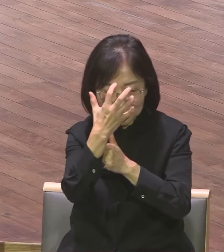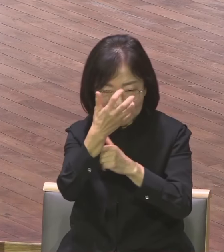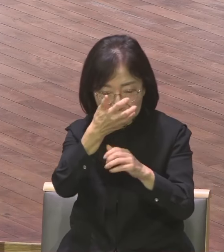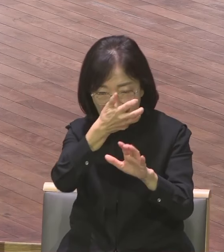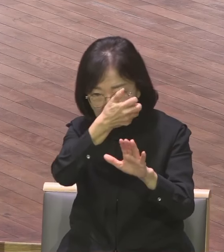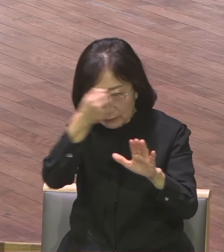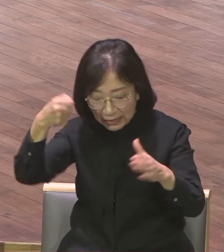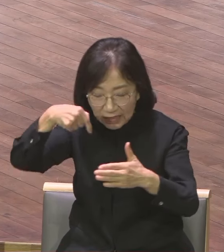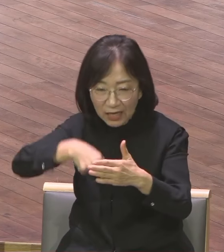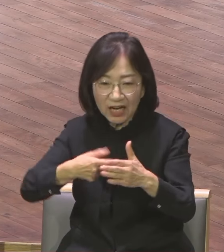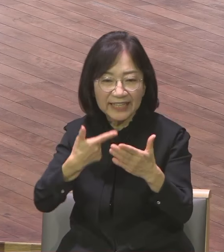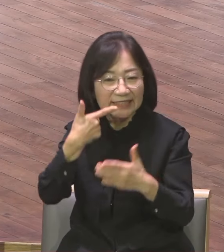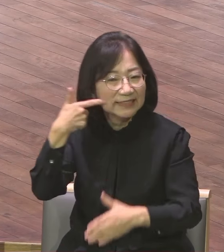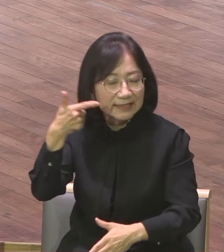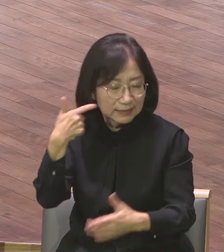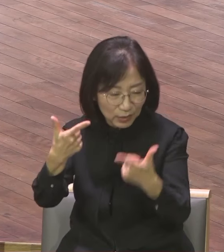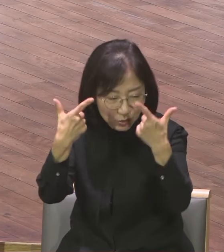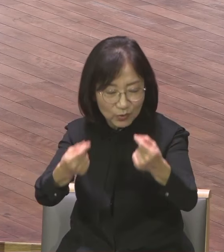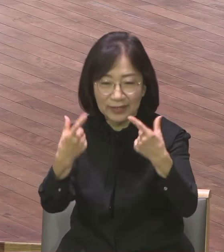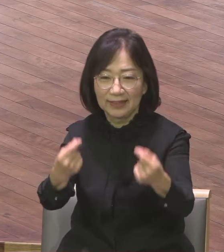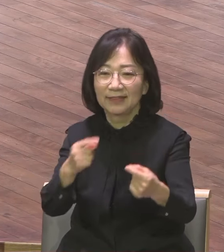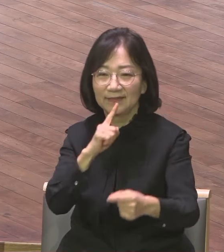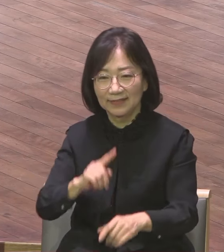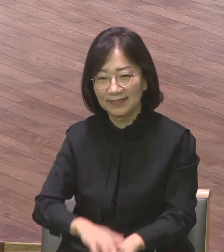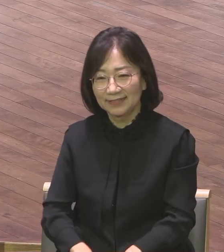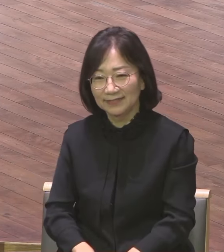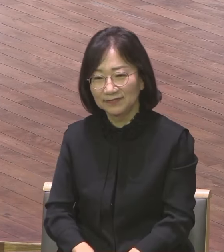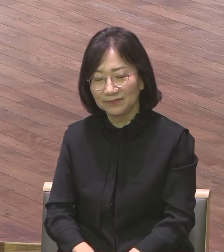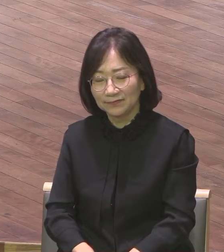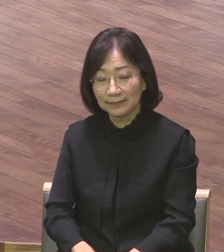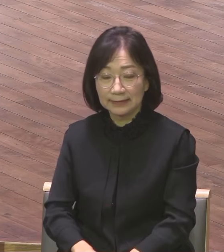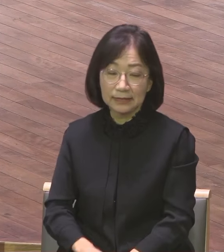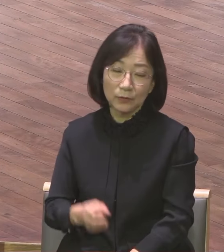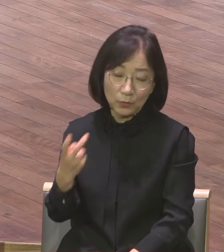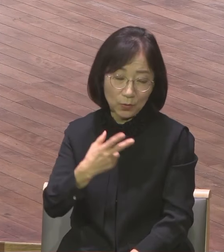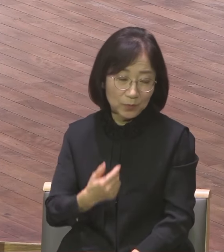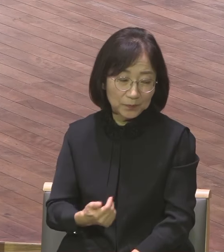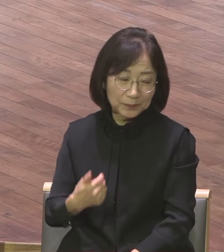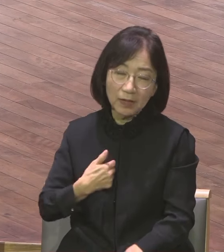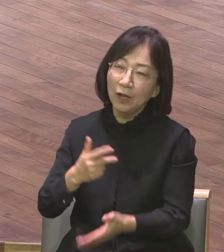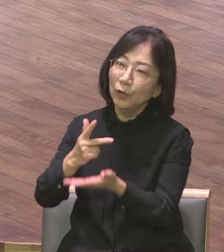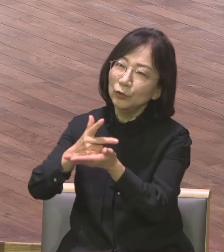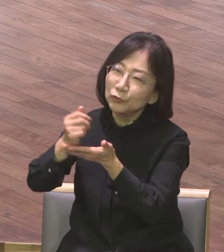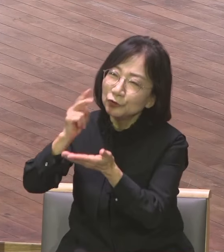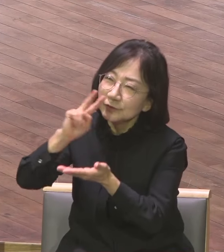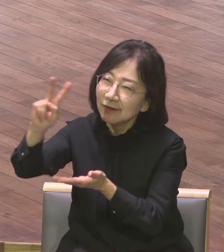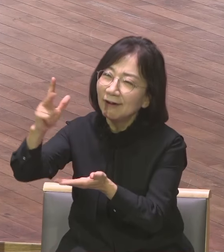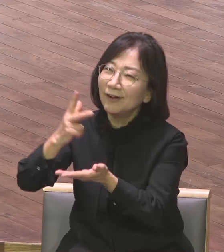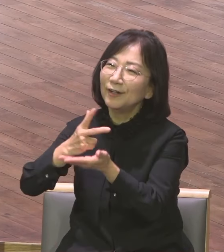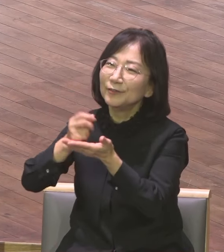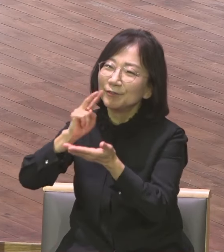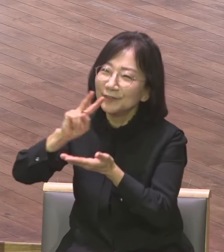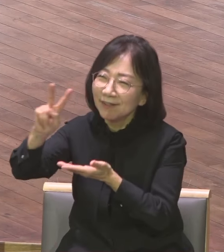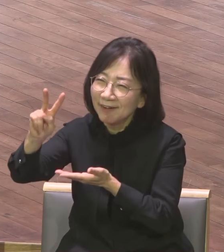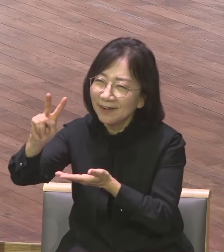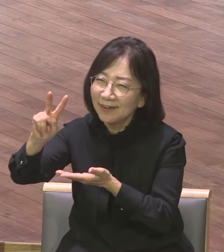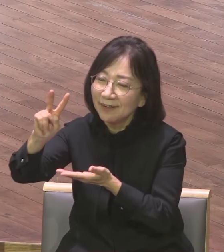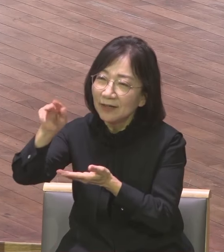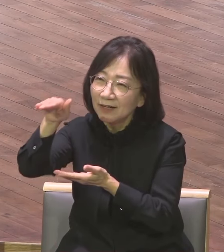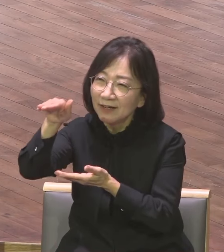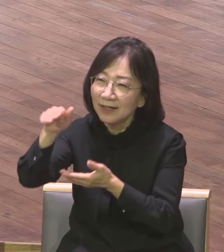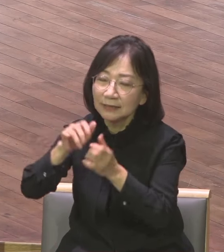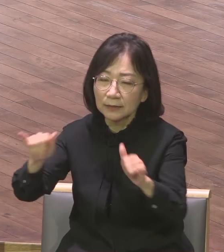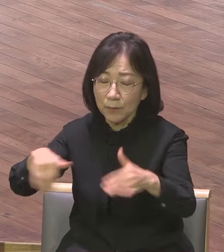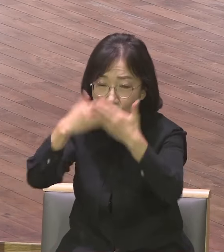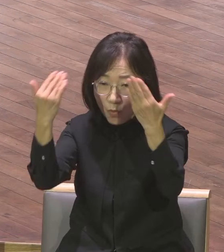일이라. 그러면서 이들의 결국을 이렇게 말씀하십니다. 나더러 주여 주여 하는 자마다 다 천국에